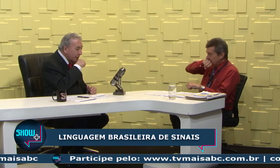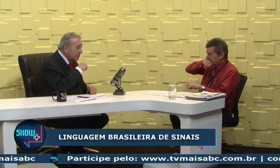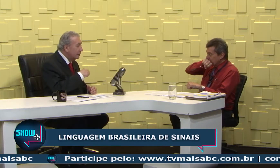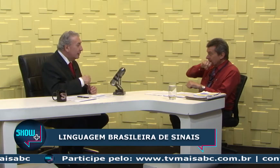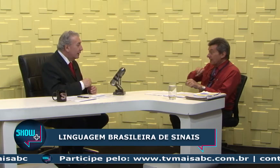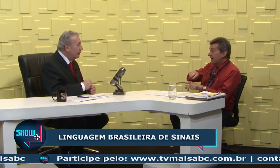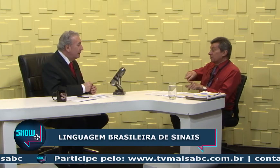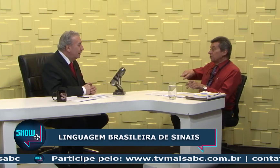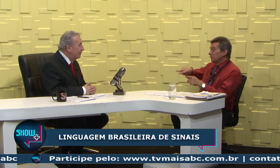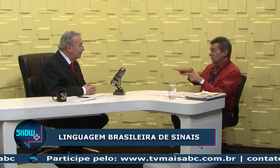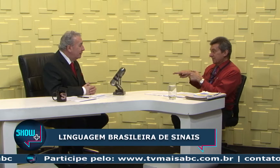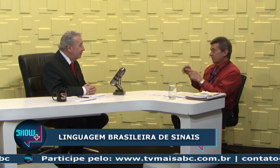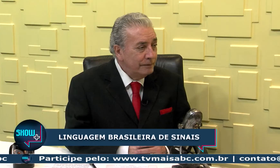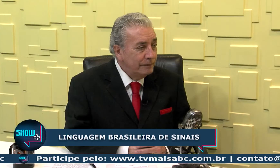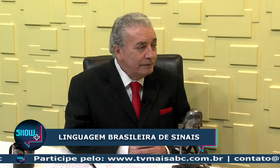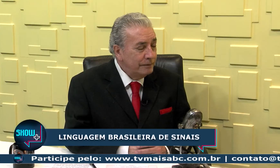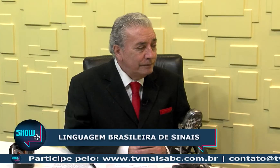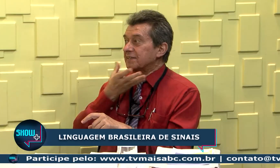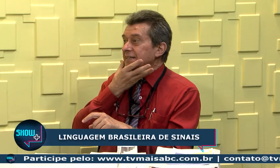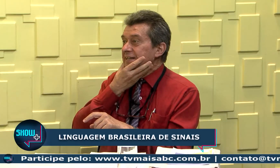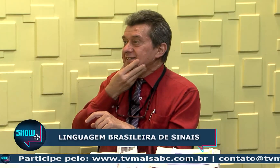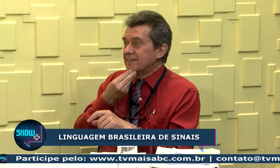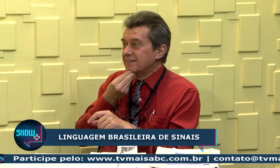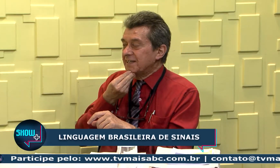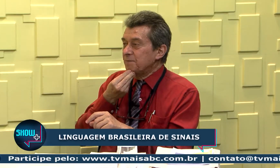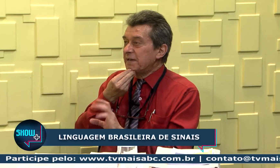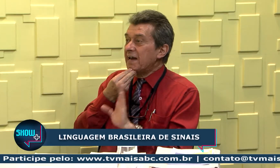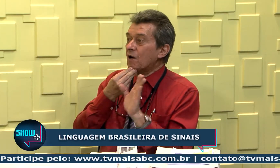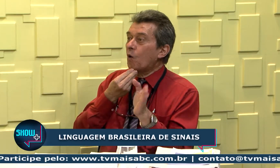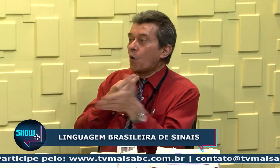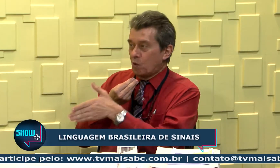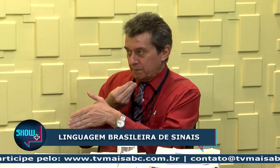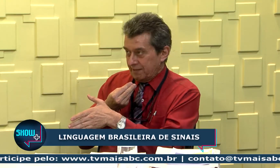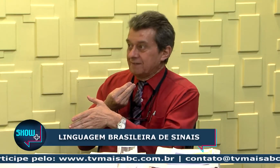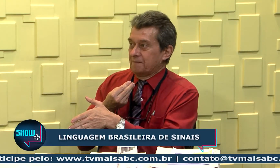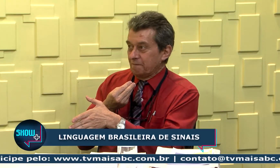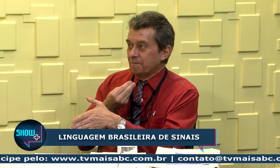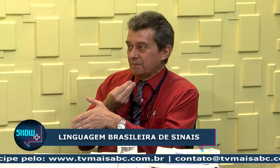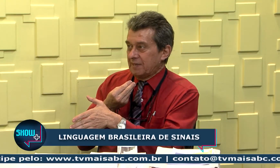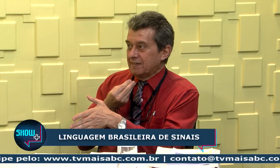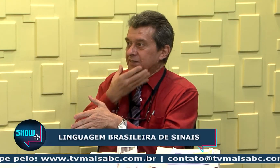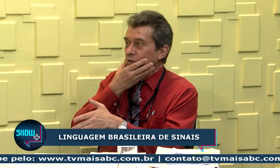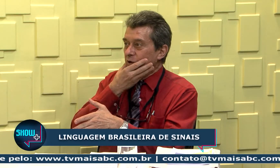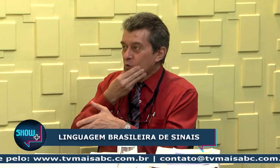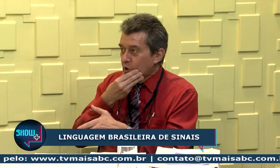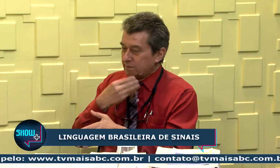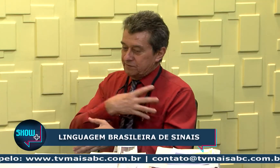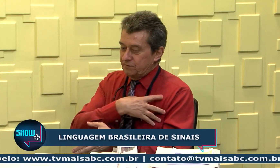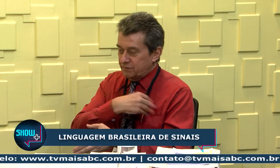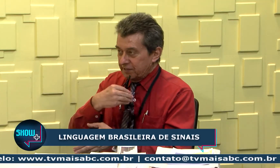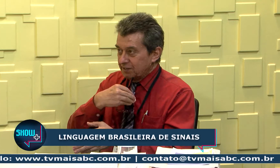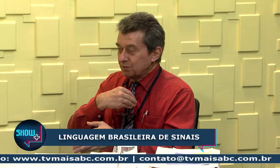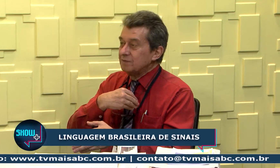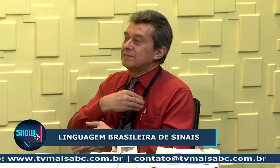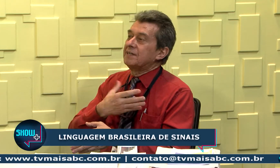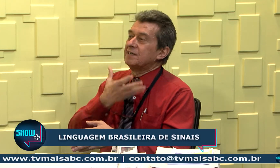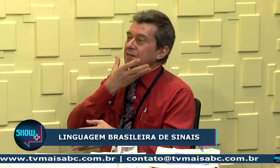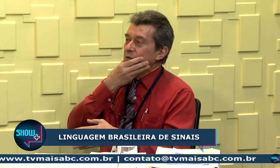à configuração de mãos esse aqui sempre é o homem tá então o homem filho né o